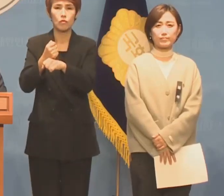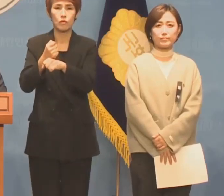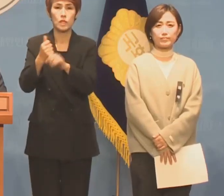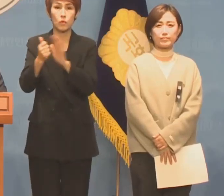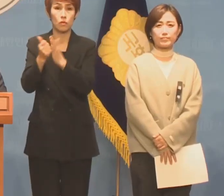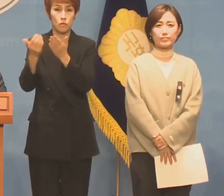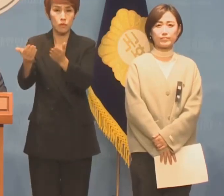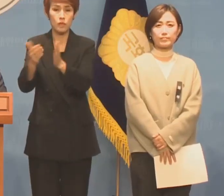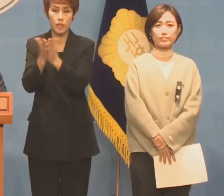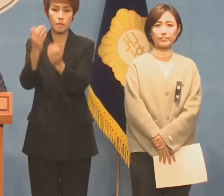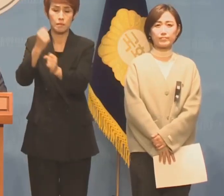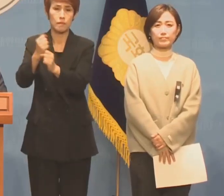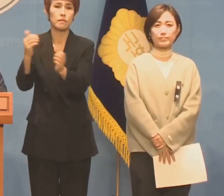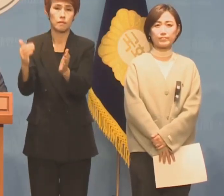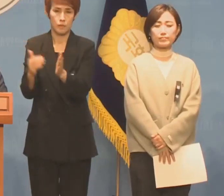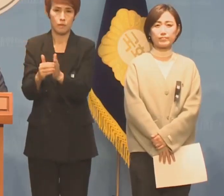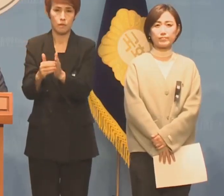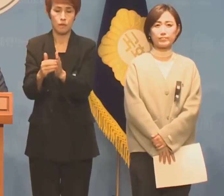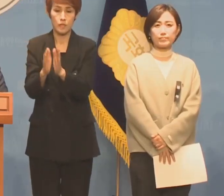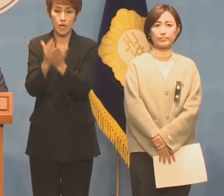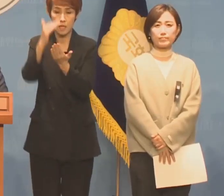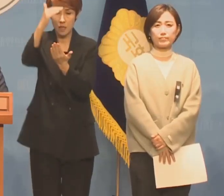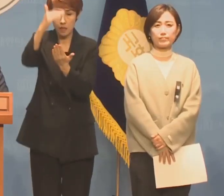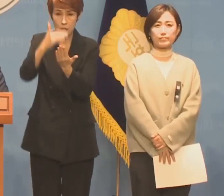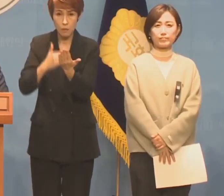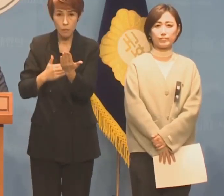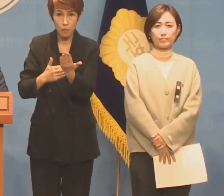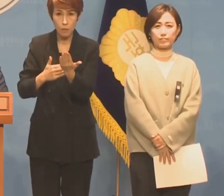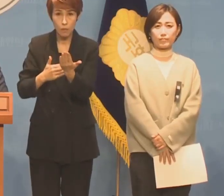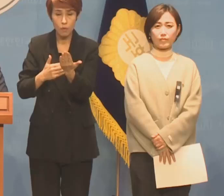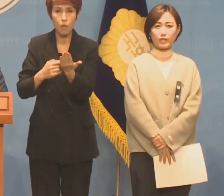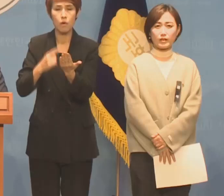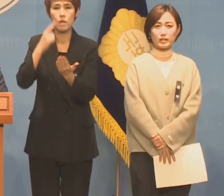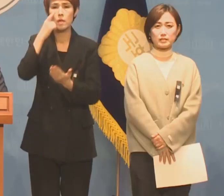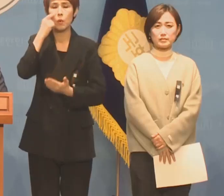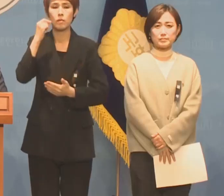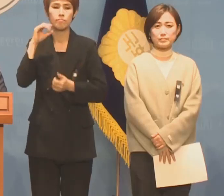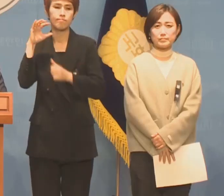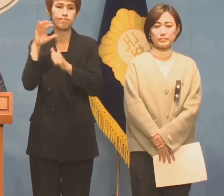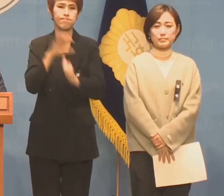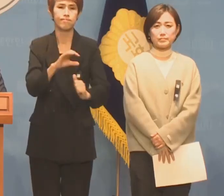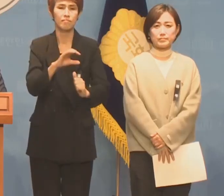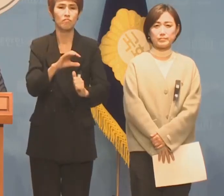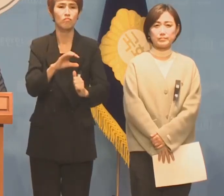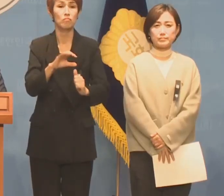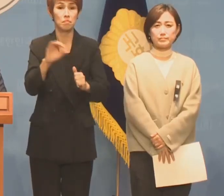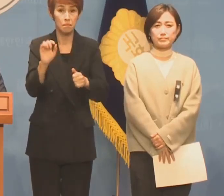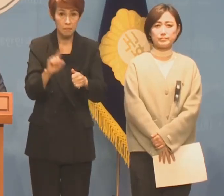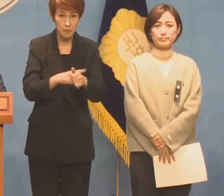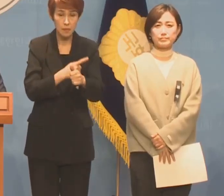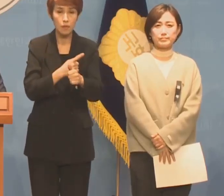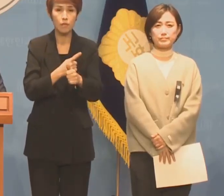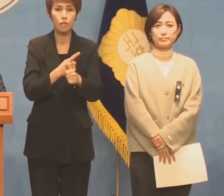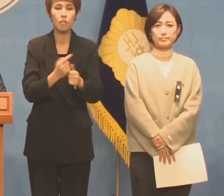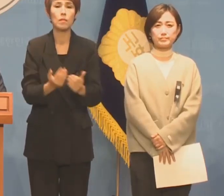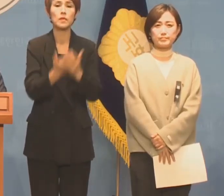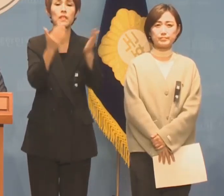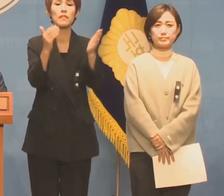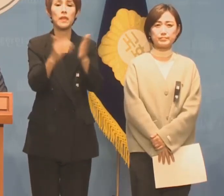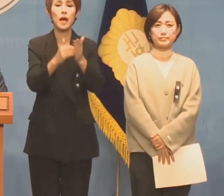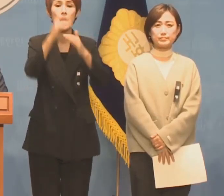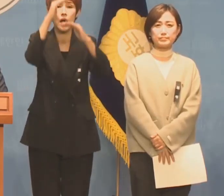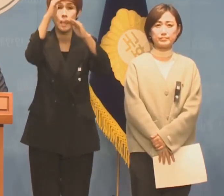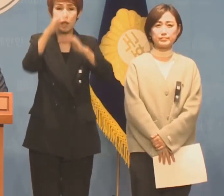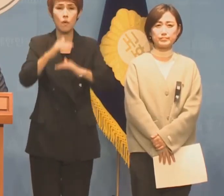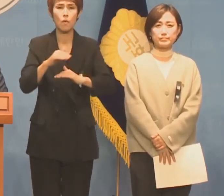책을 만들었는데 그 책 내용이 식민지 근대화 이론을 그대로 적용해서 외국에